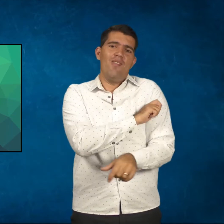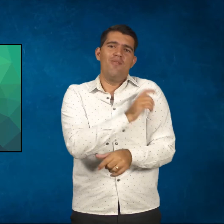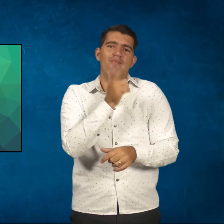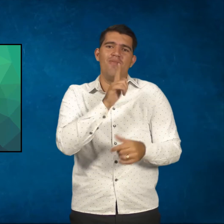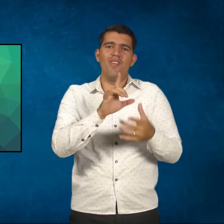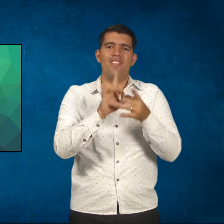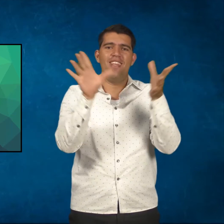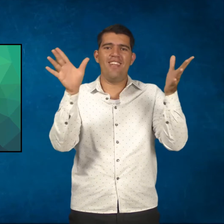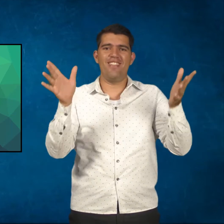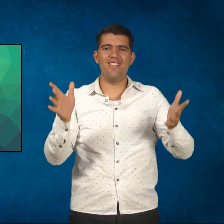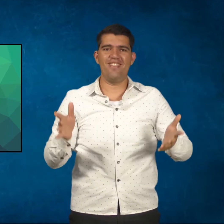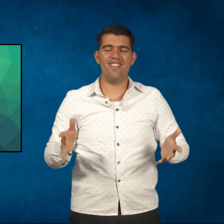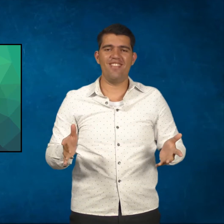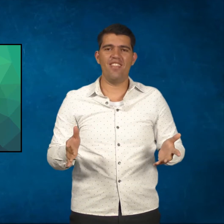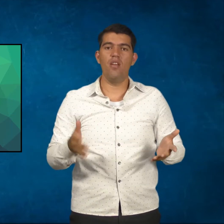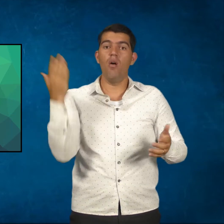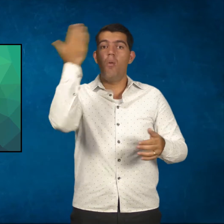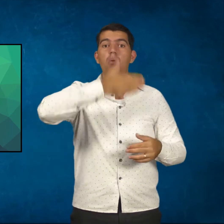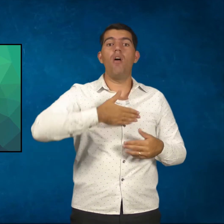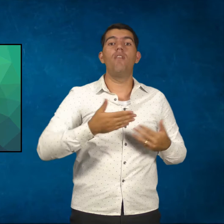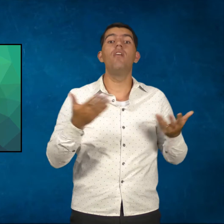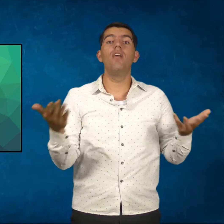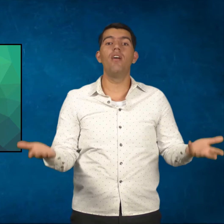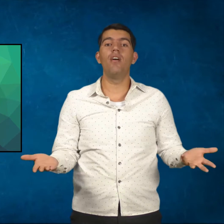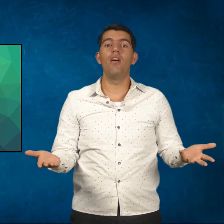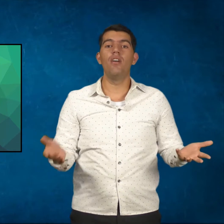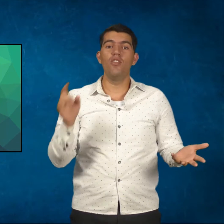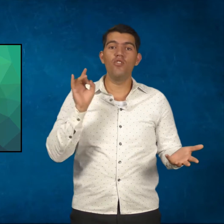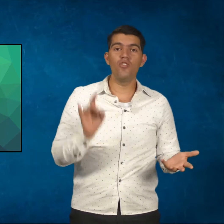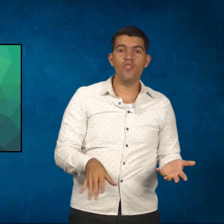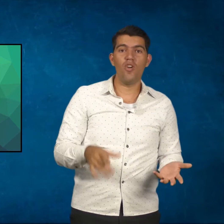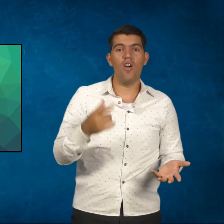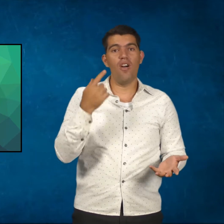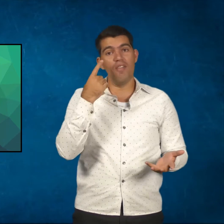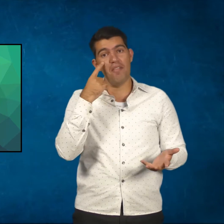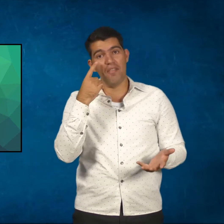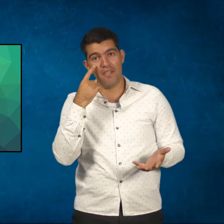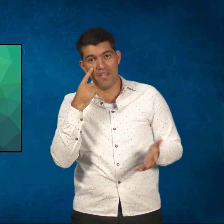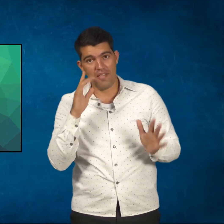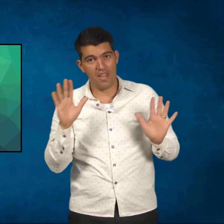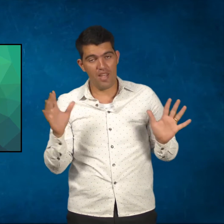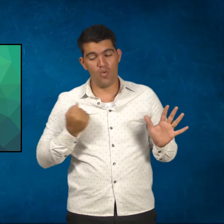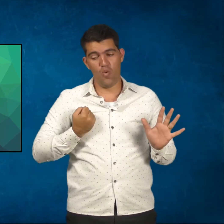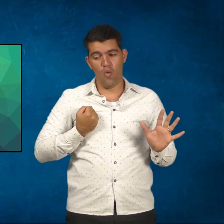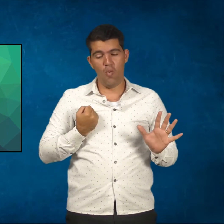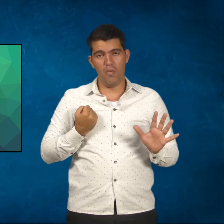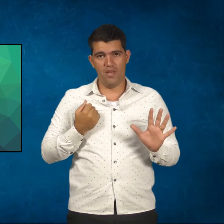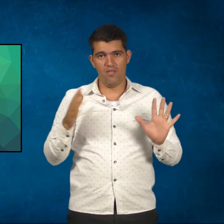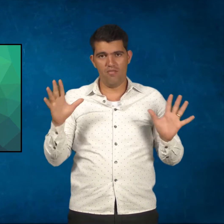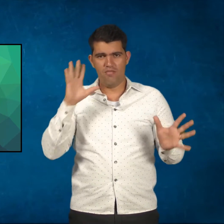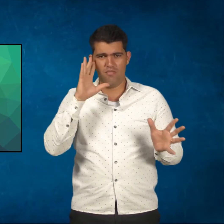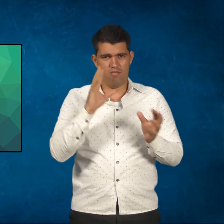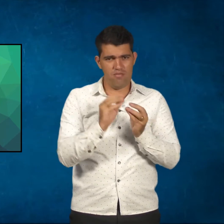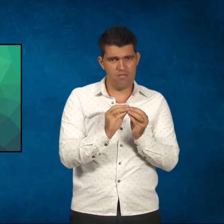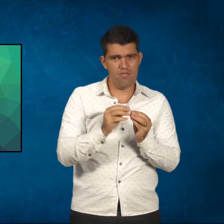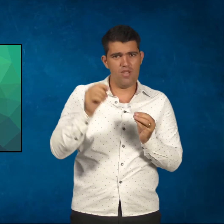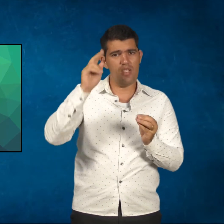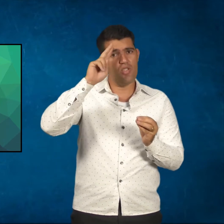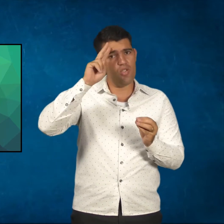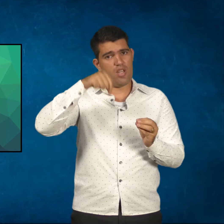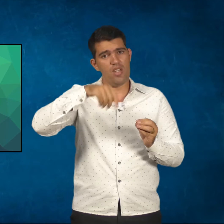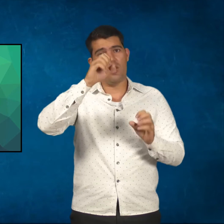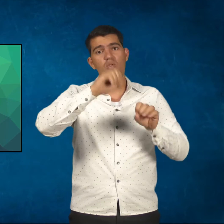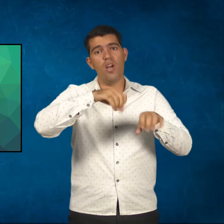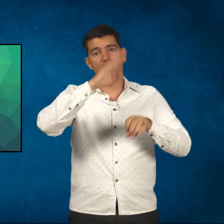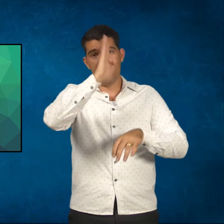brasileiro. Para comprovar isso, basta rememorarmos, resumidamente, a história da educação no